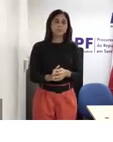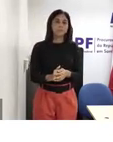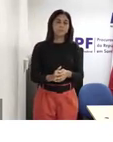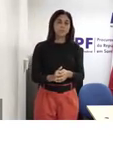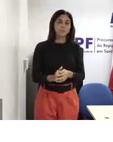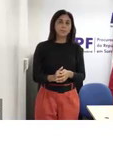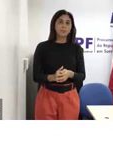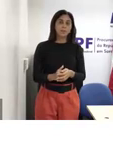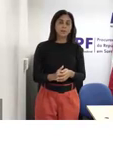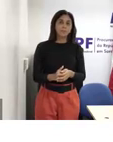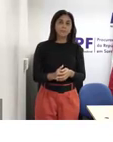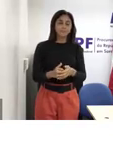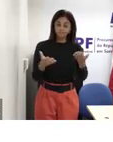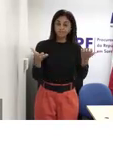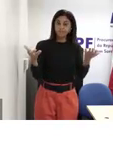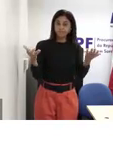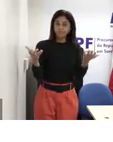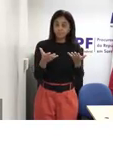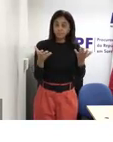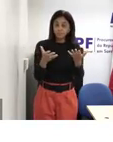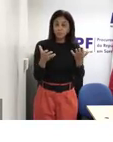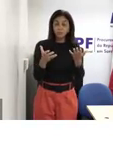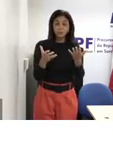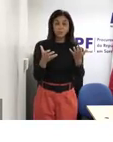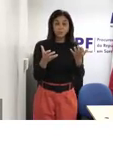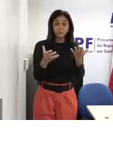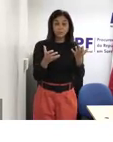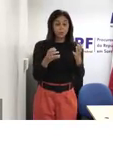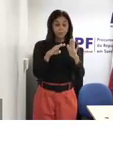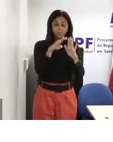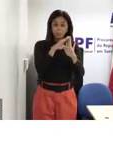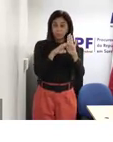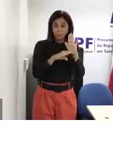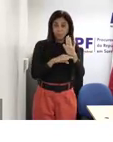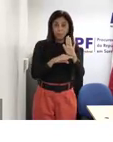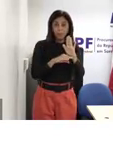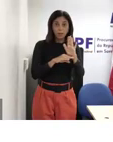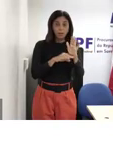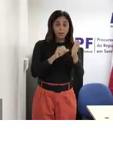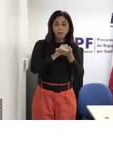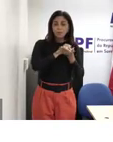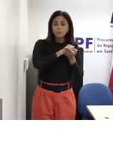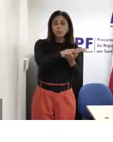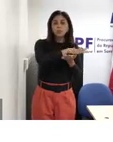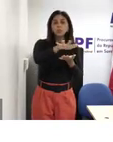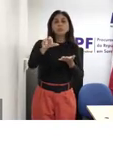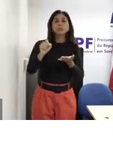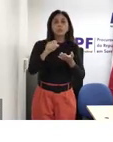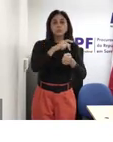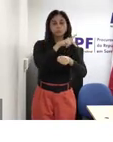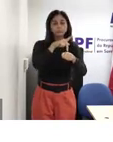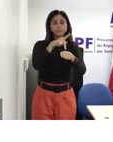o que foi divulgado foi enviado para 75 países era vendido para 75 países esse material